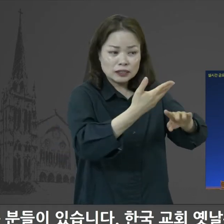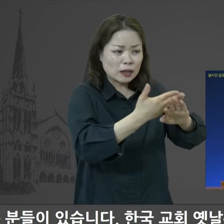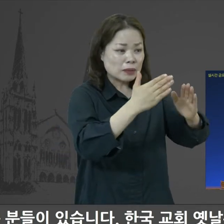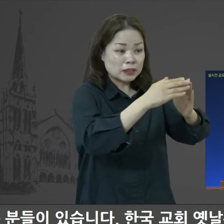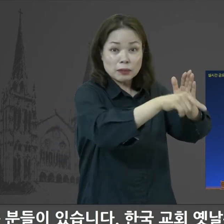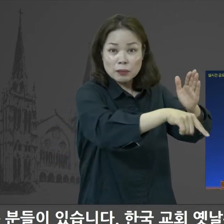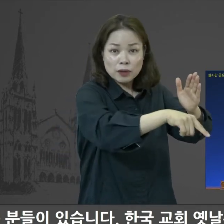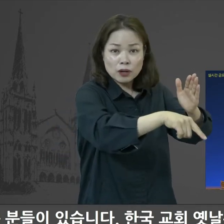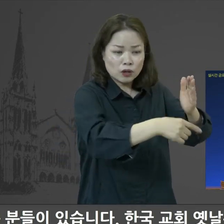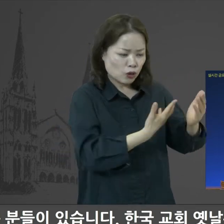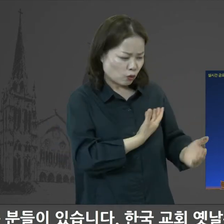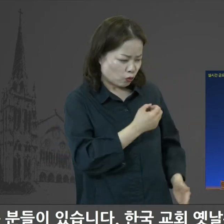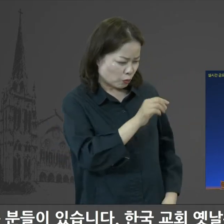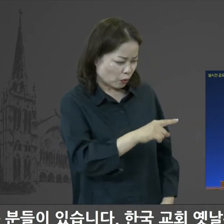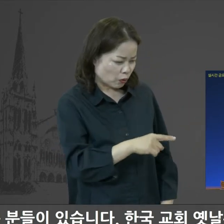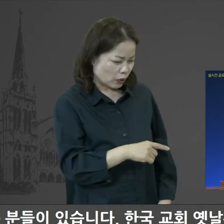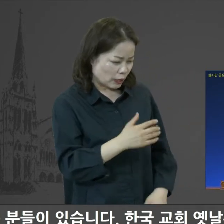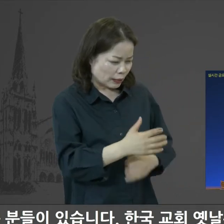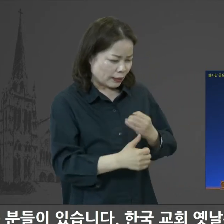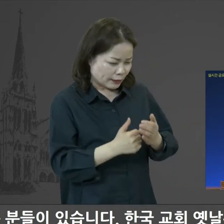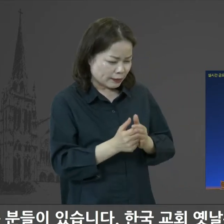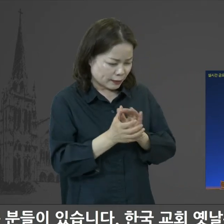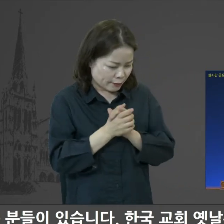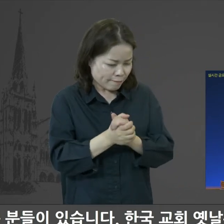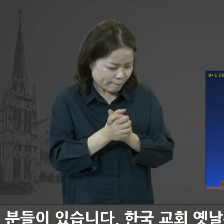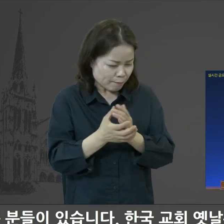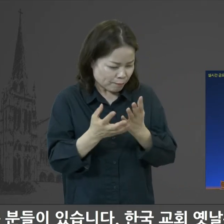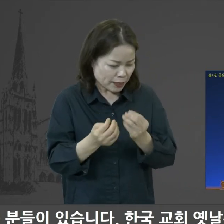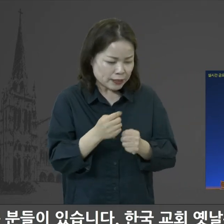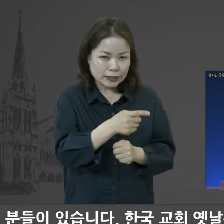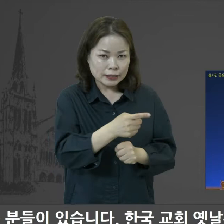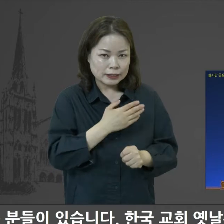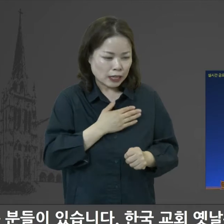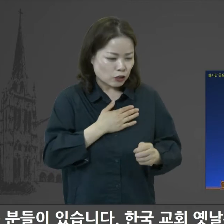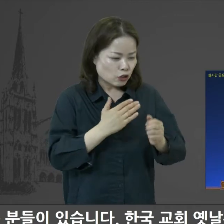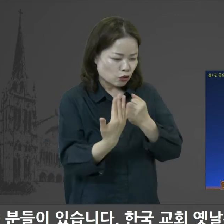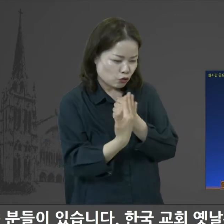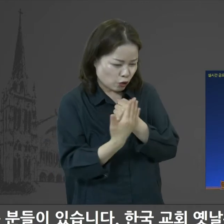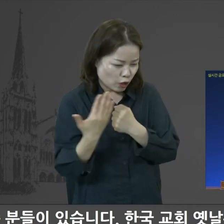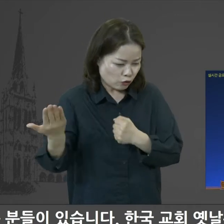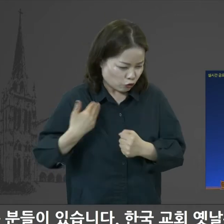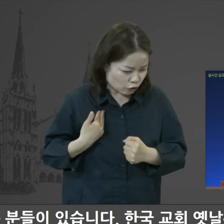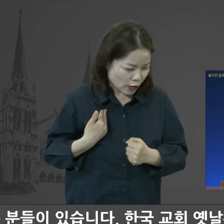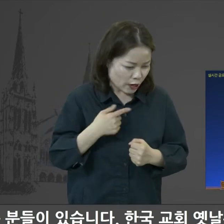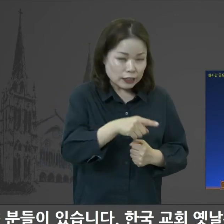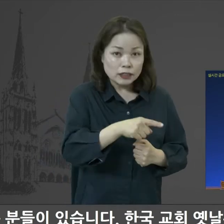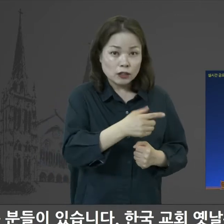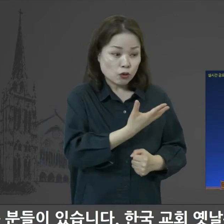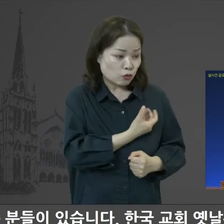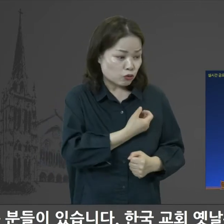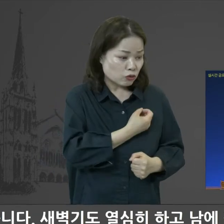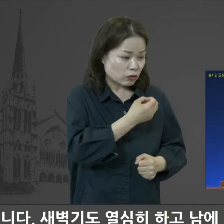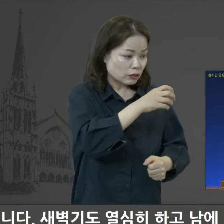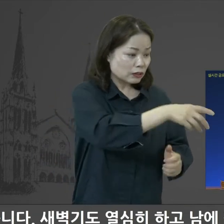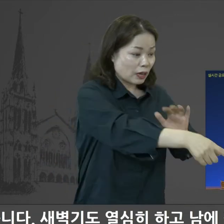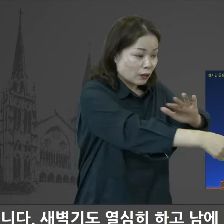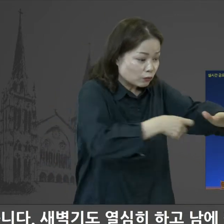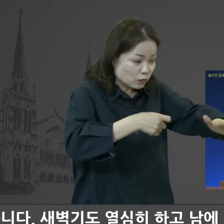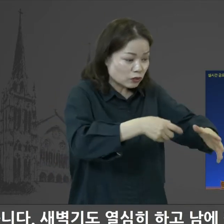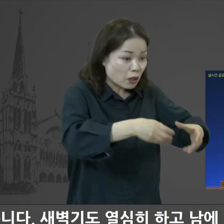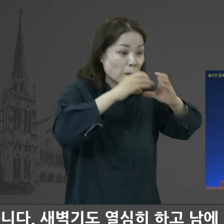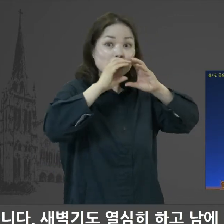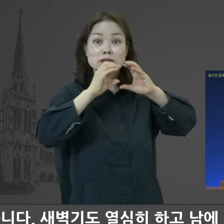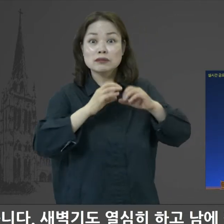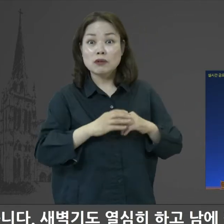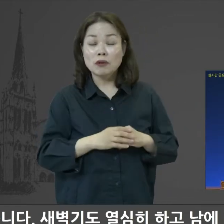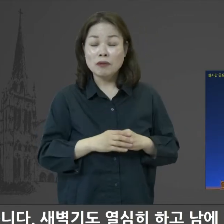앞에 있는 우유 보고, 하나님이 내가 기도 많이 했으니까 나를 위로해 주시는 거구나 하고 그거 그냥 마시는 거.